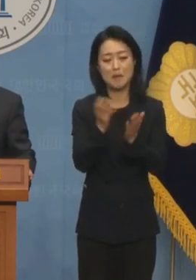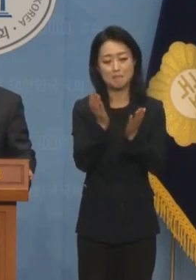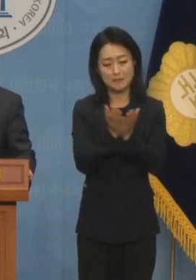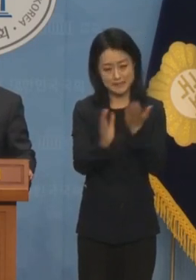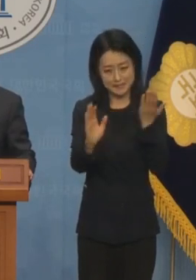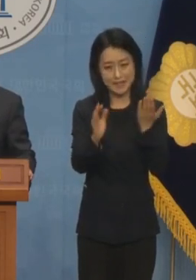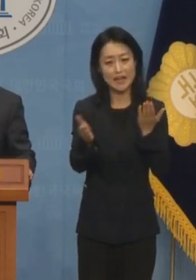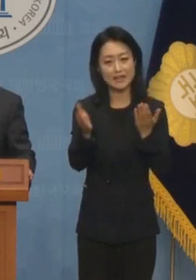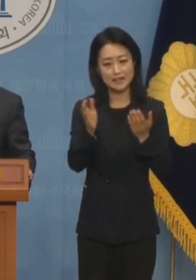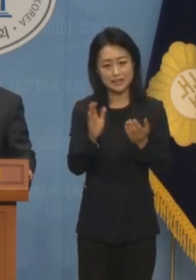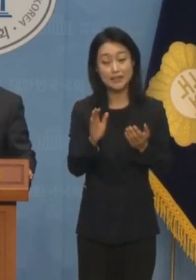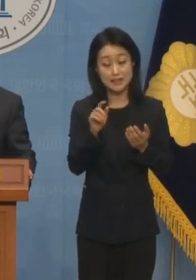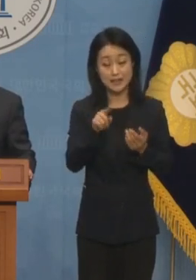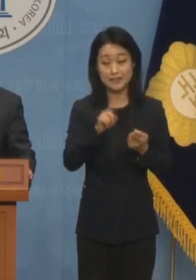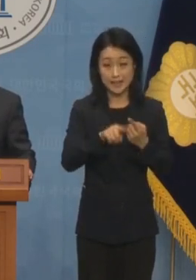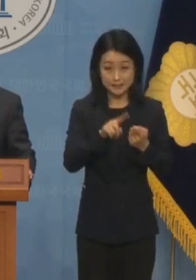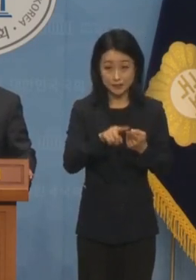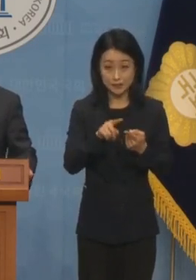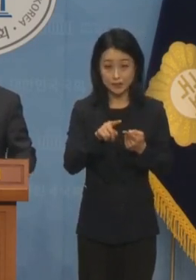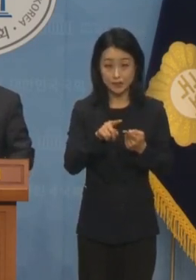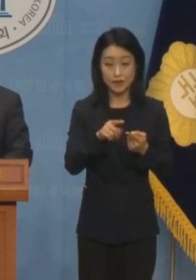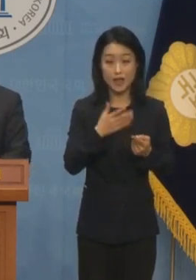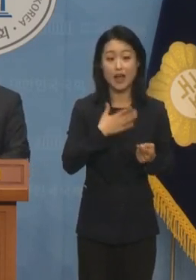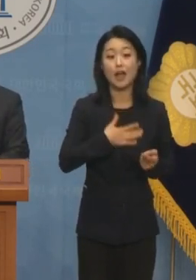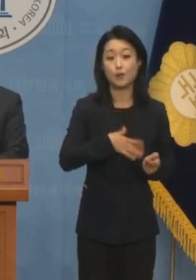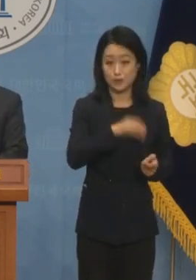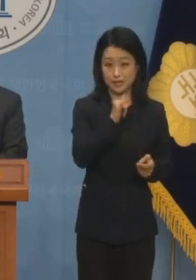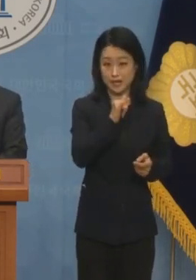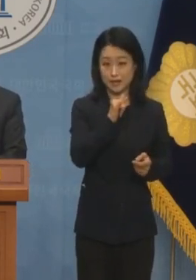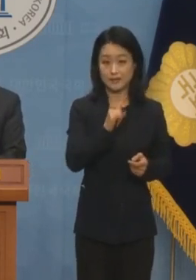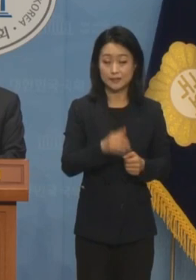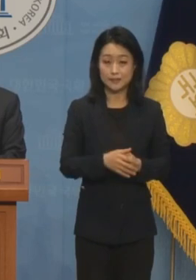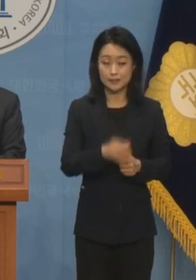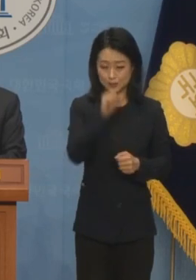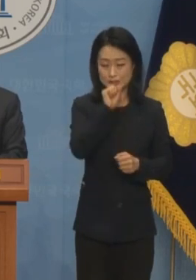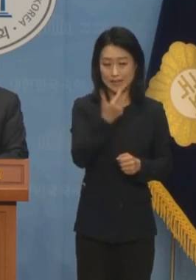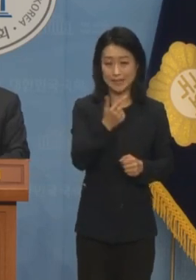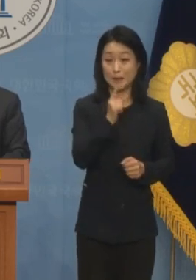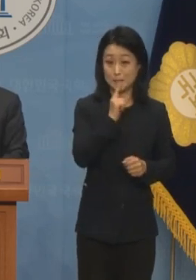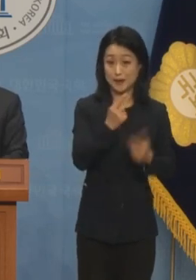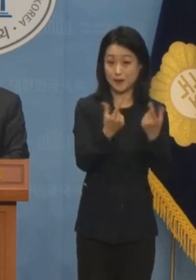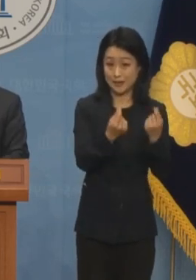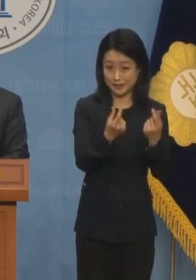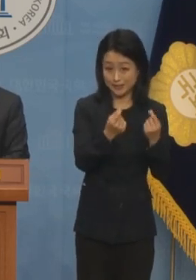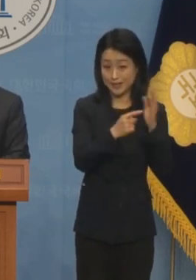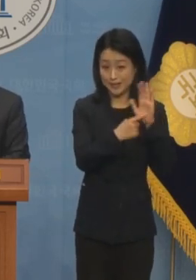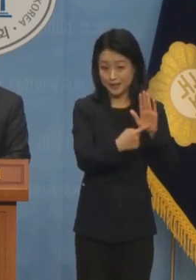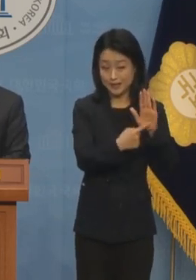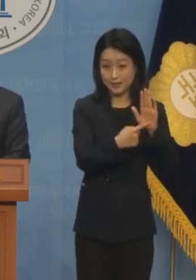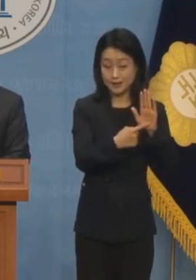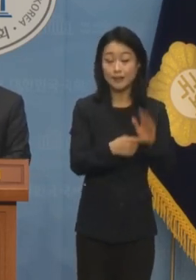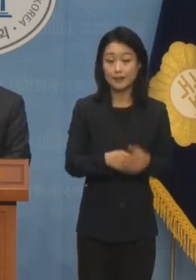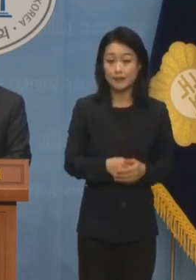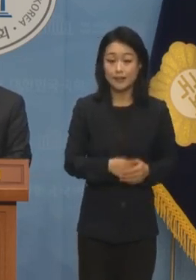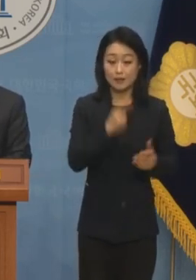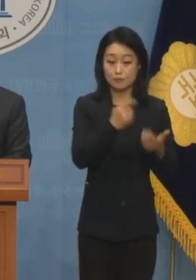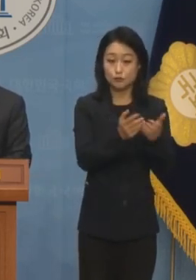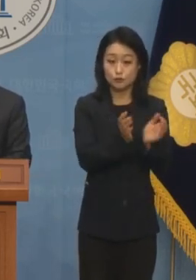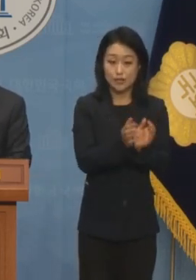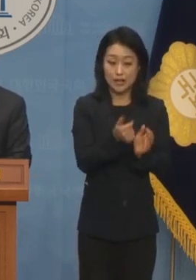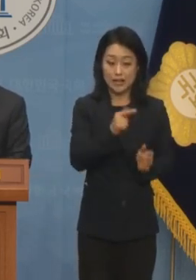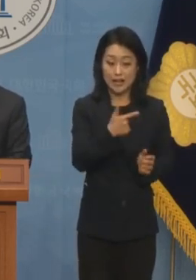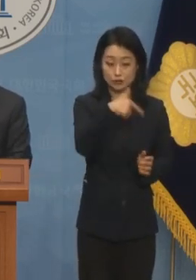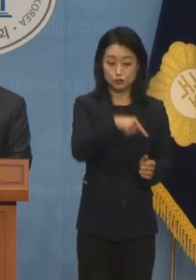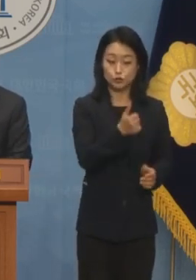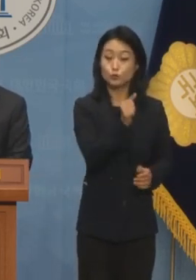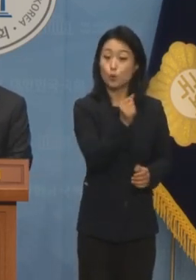점에 모두 공감하고 있다는 것을 알 수 있습니다. 민주당 노정면 의원의 이 같은 해석은 민주당 한준호